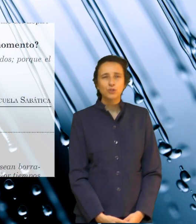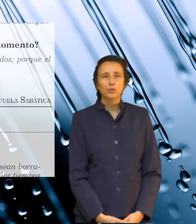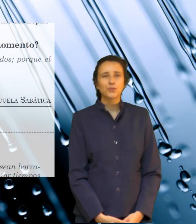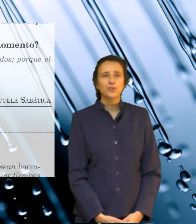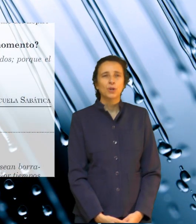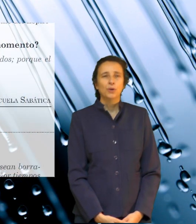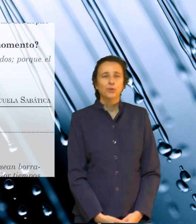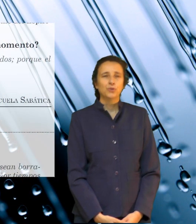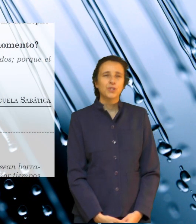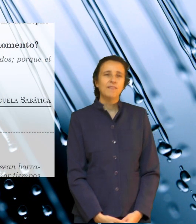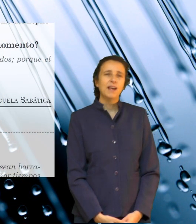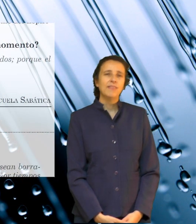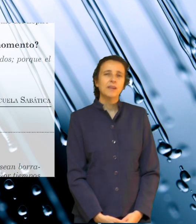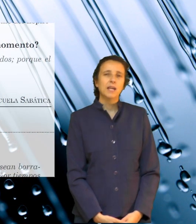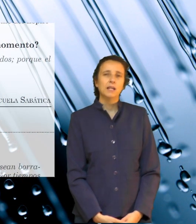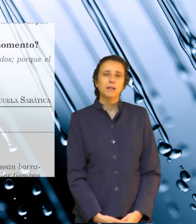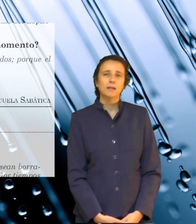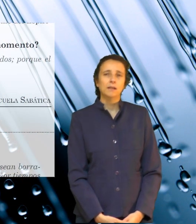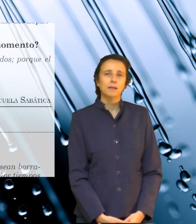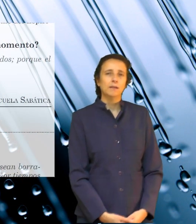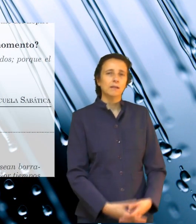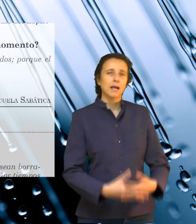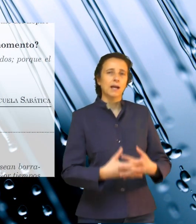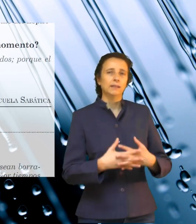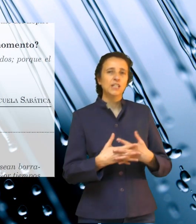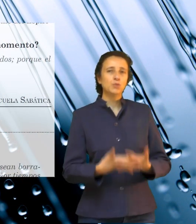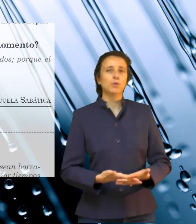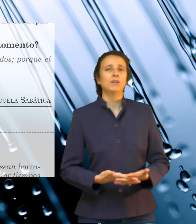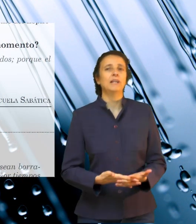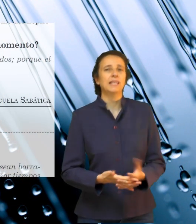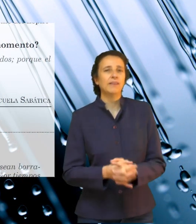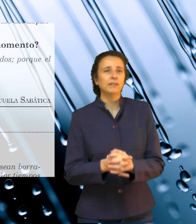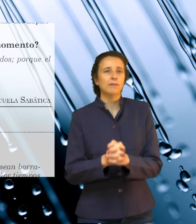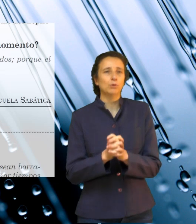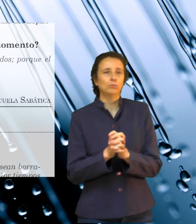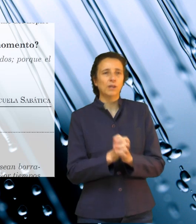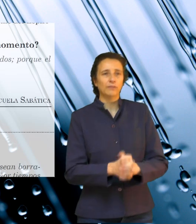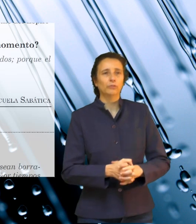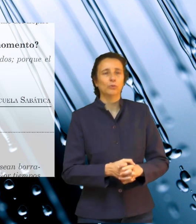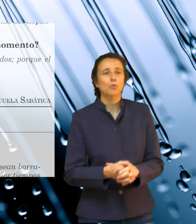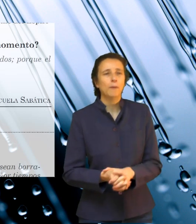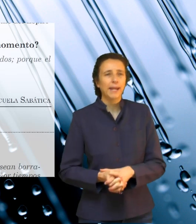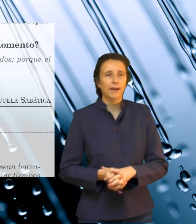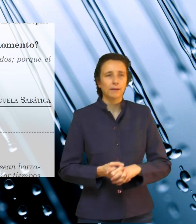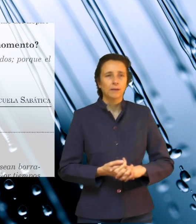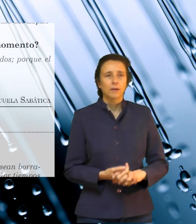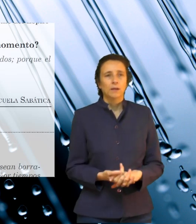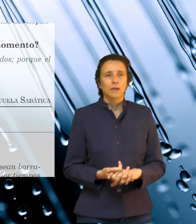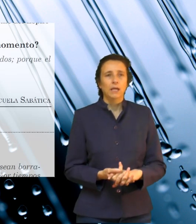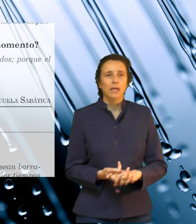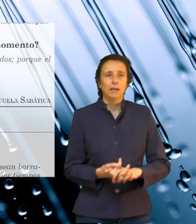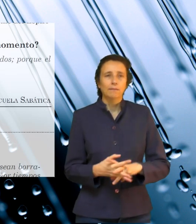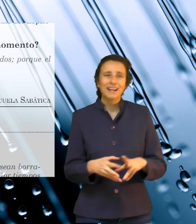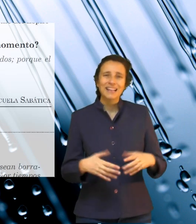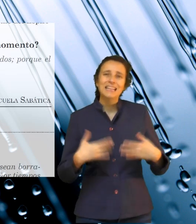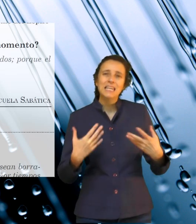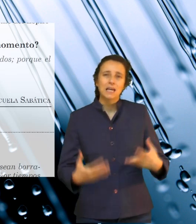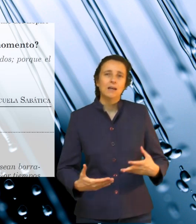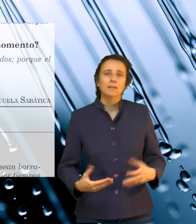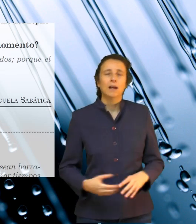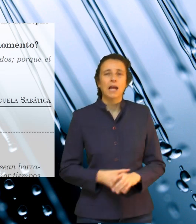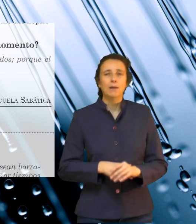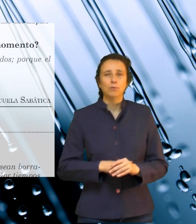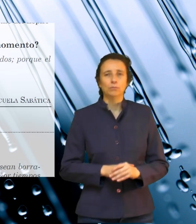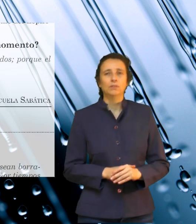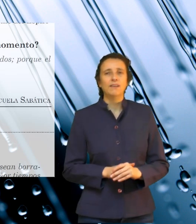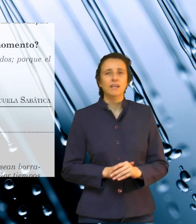de Hechos, nos habla de la disponibilidad y la voluntad humana